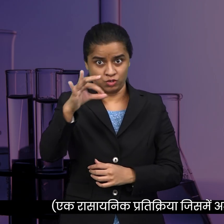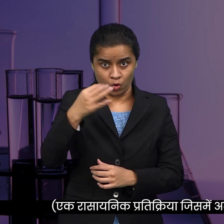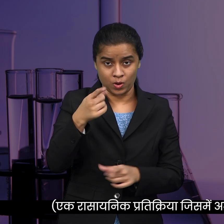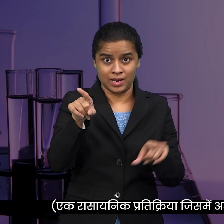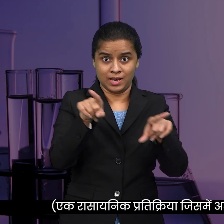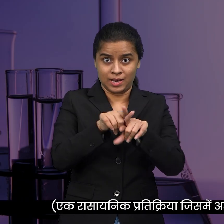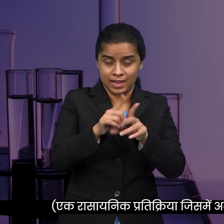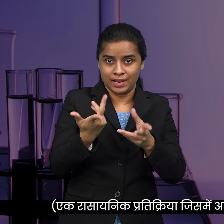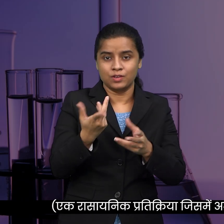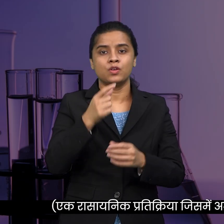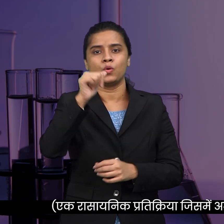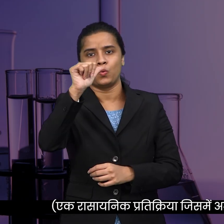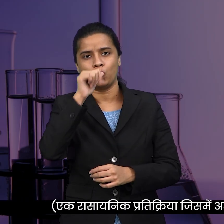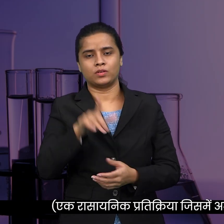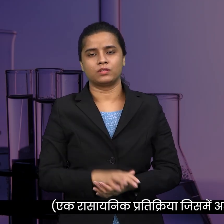हैं।